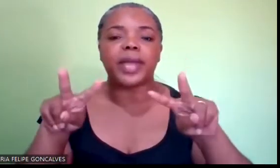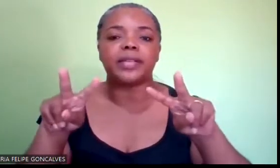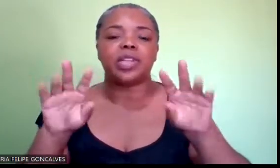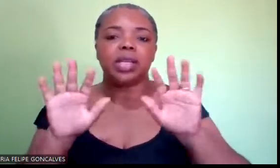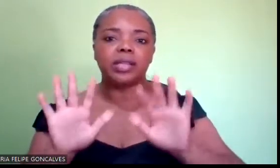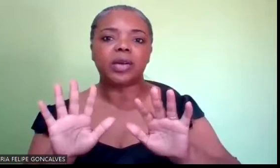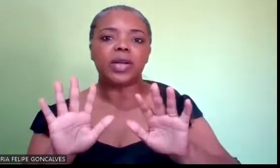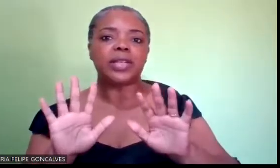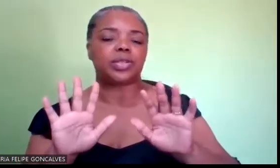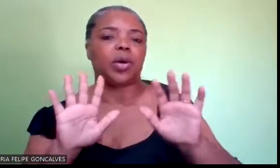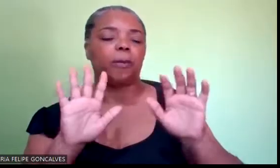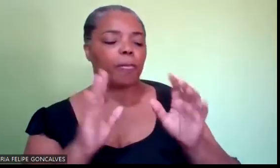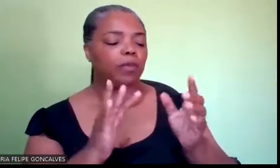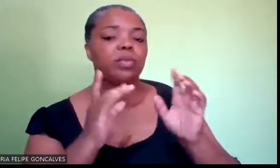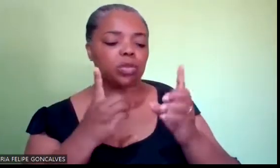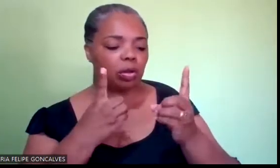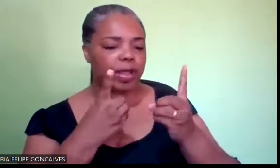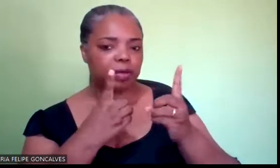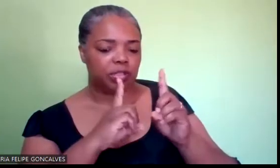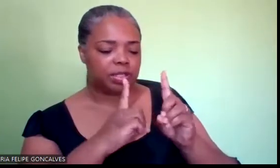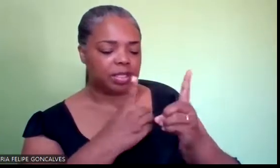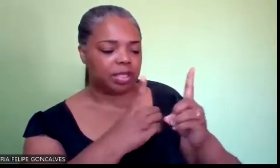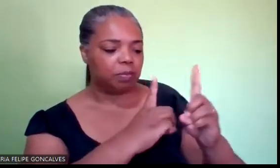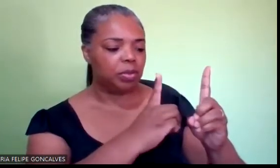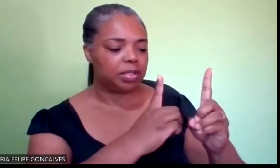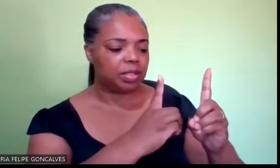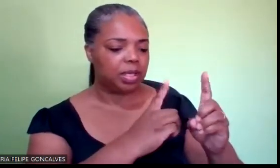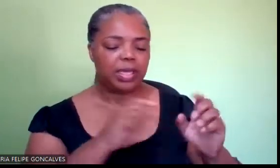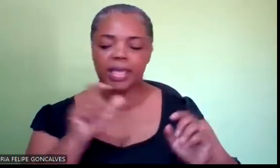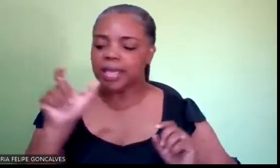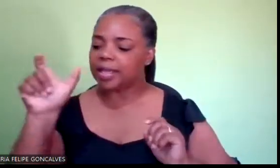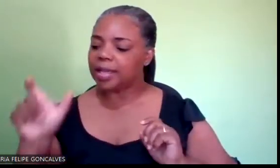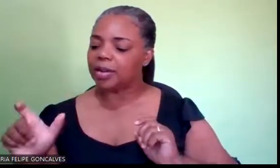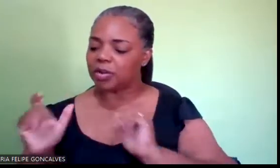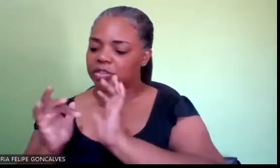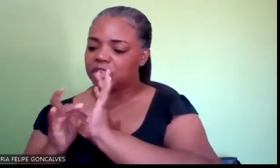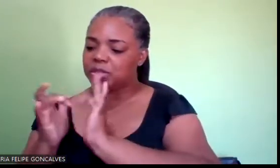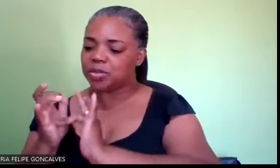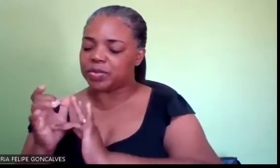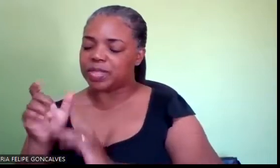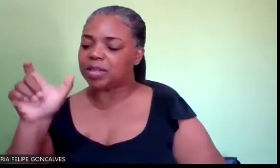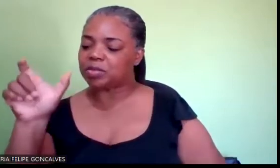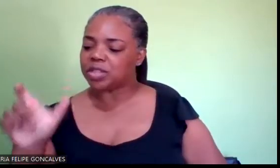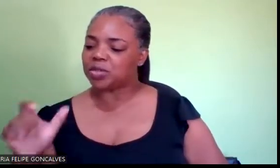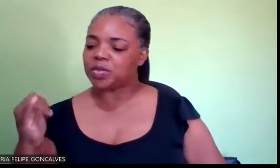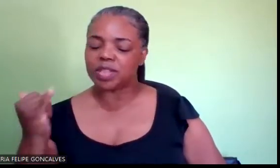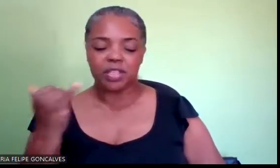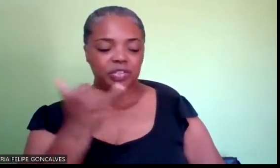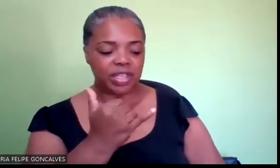visualmente. Então, olha só, vamos colocar os discípulos e aqui, ó, Jesus. Então, Jesus